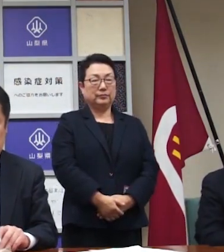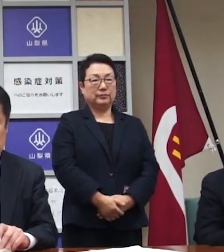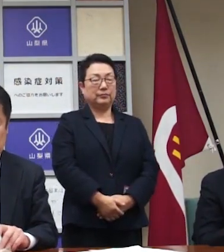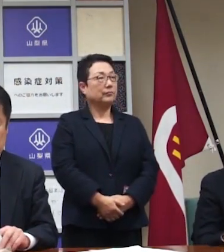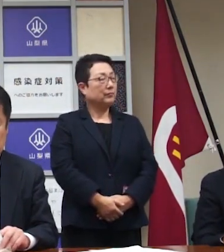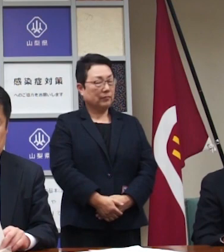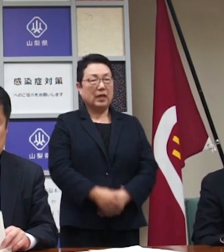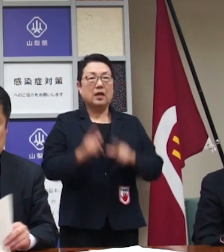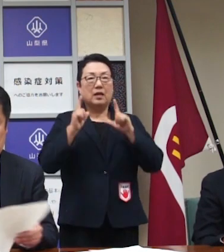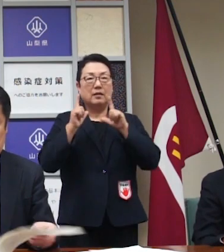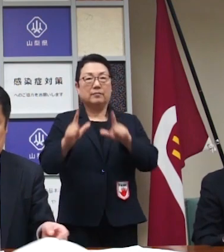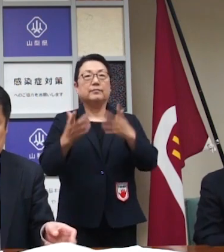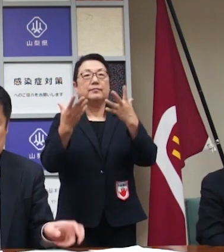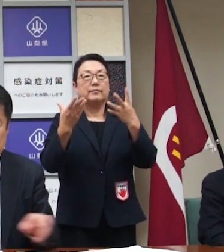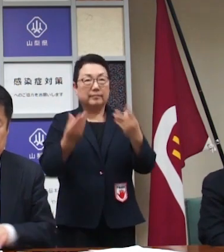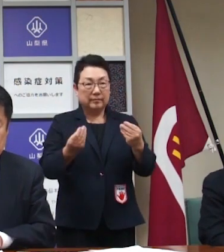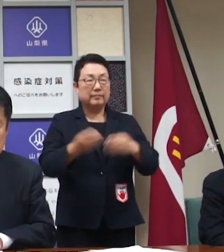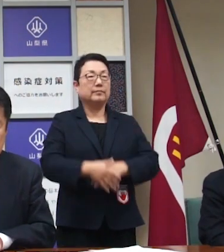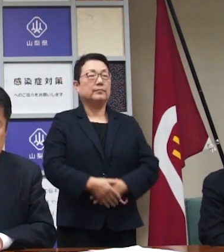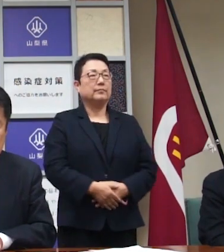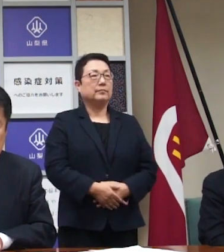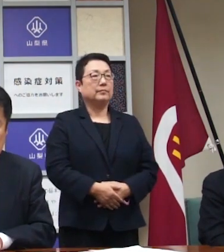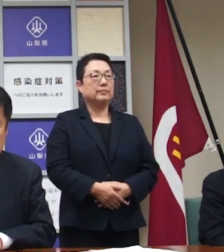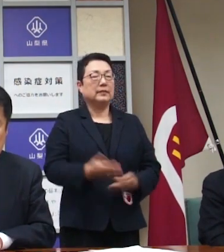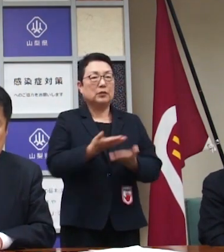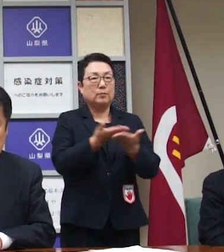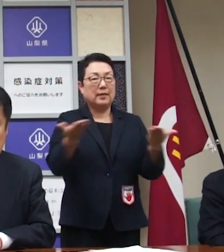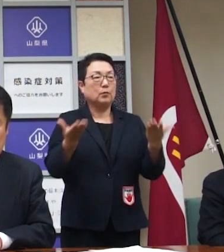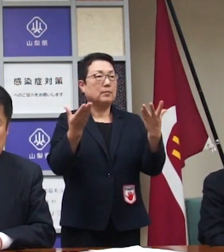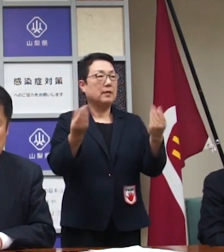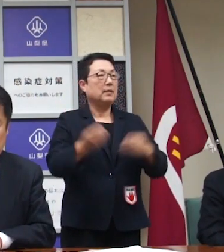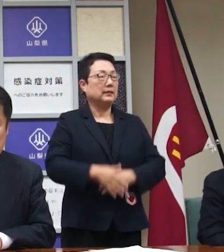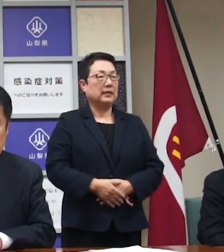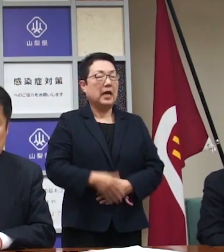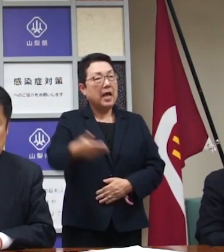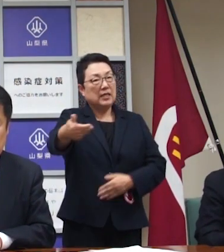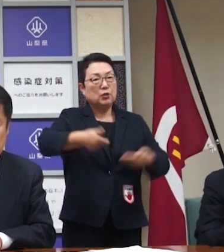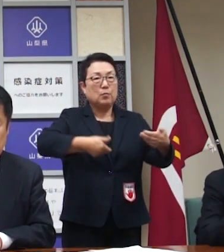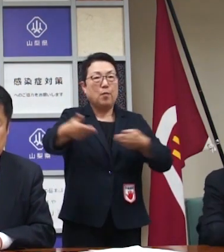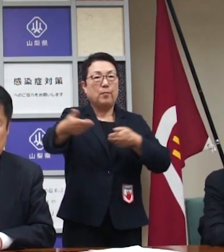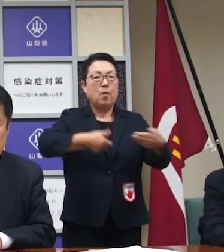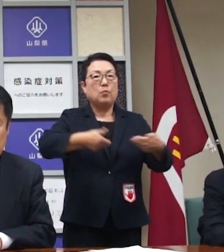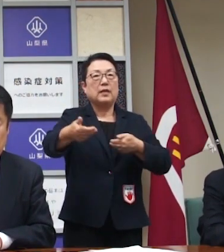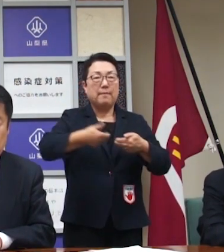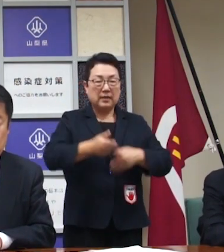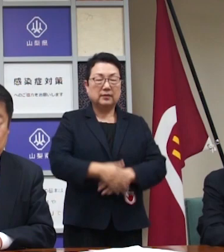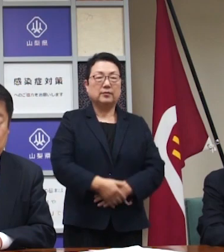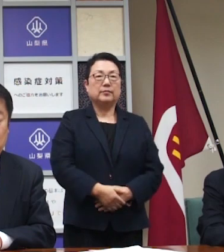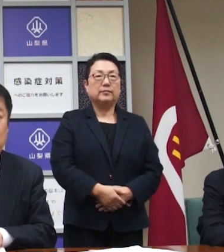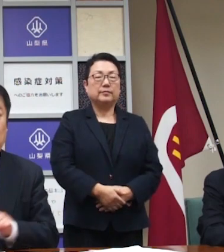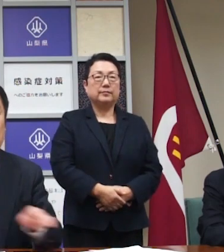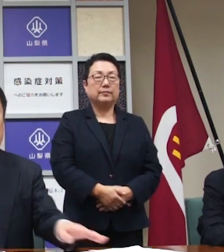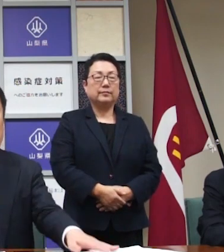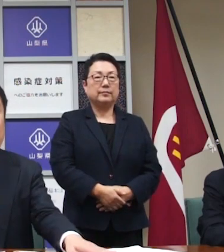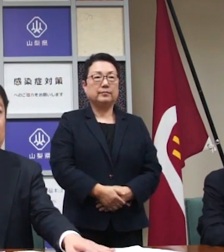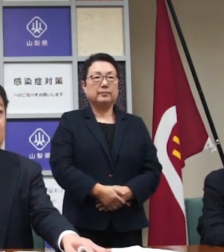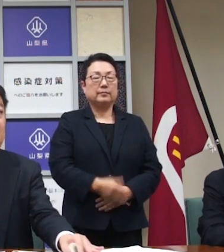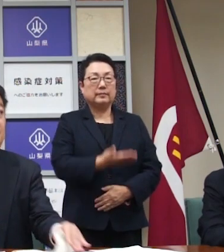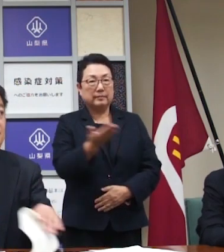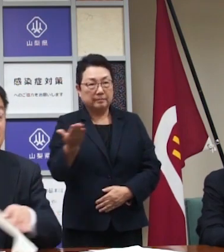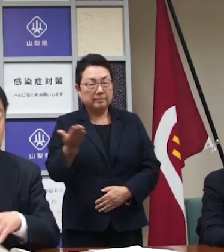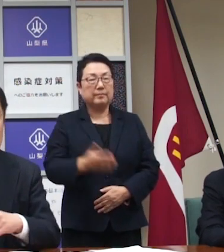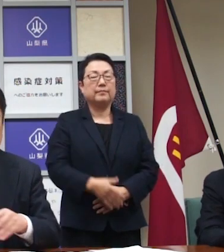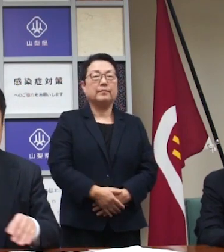それでは今のコメントをお配りをいたしますが、同時に質問もお受けいたします。いかがでしょ